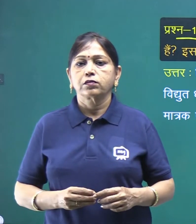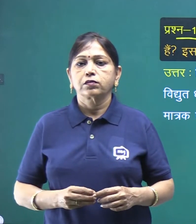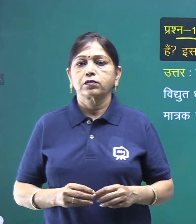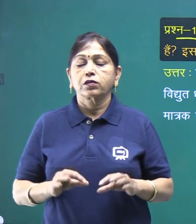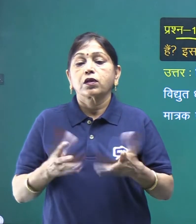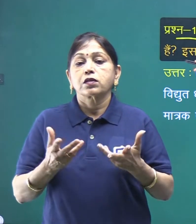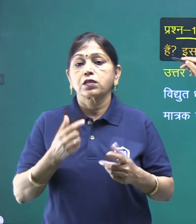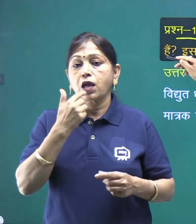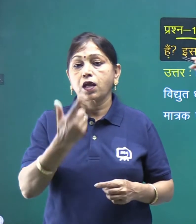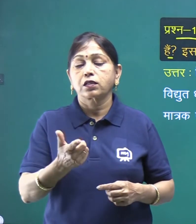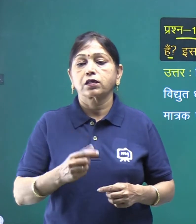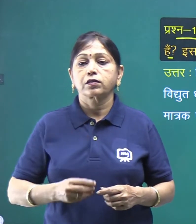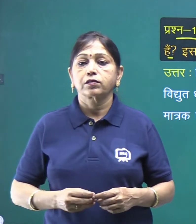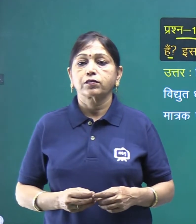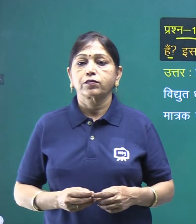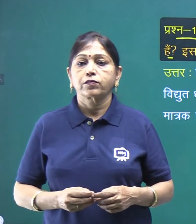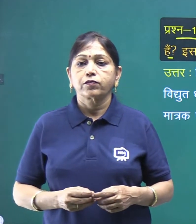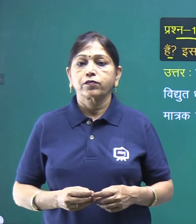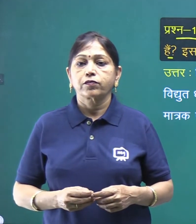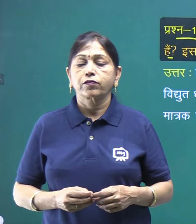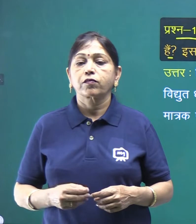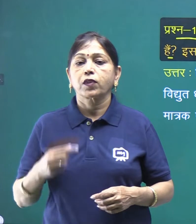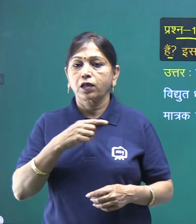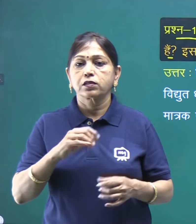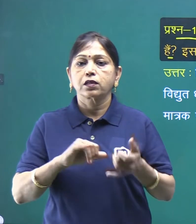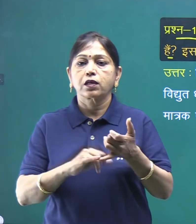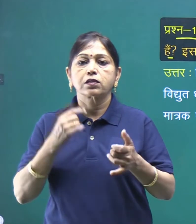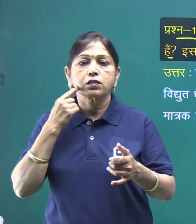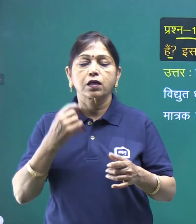किसे कहते हैं? इसका SI